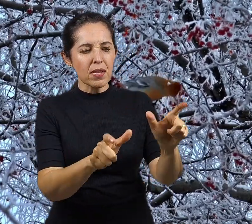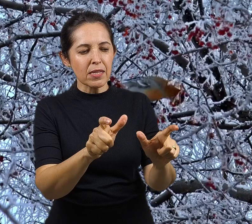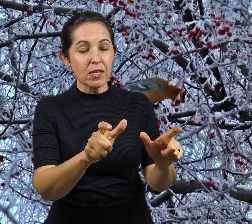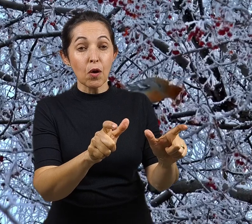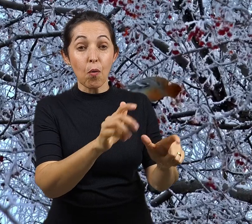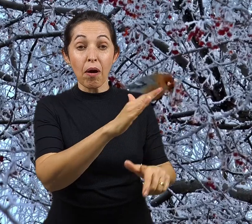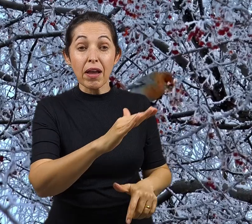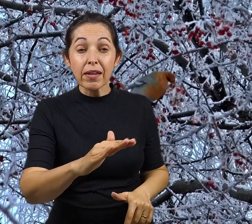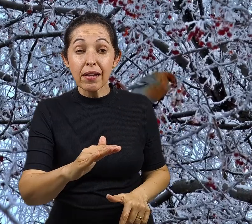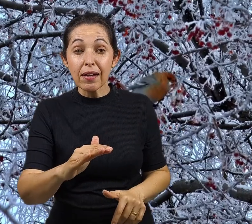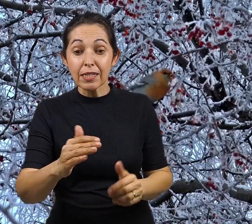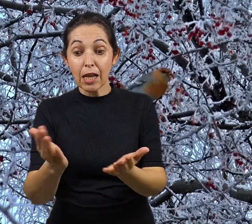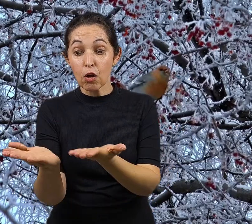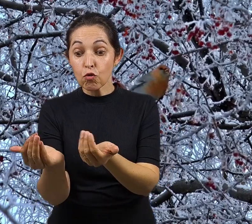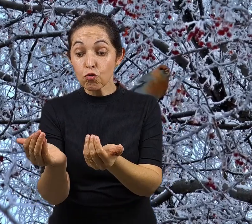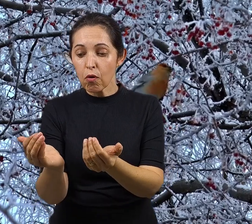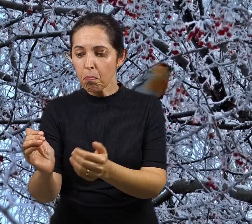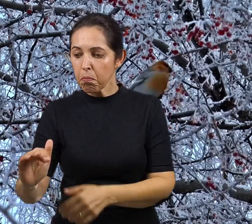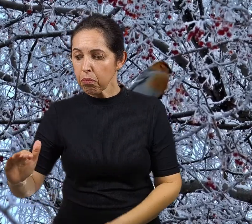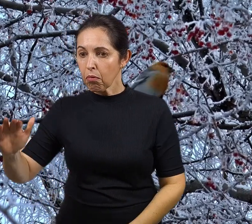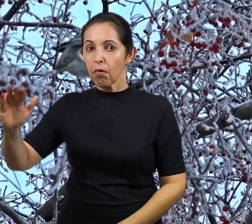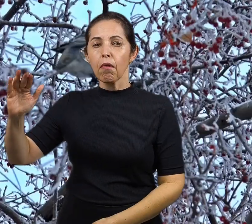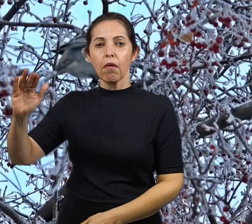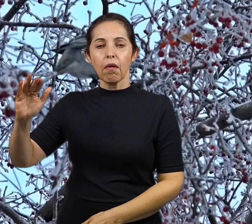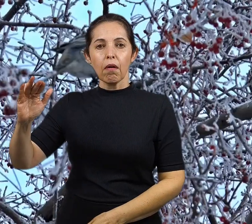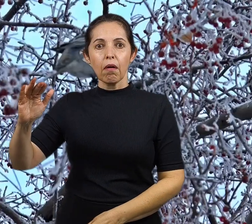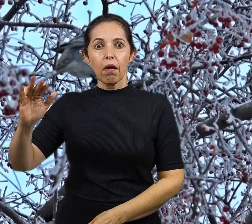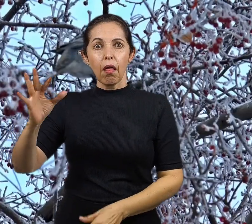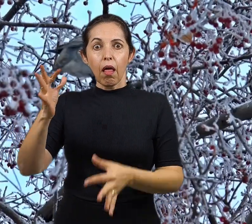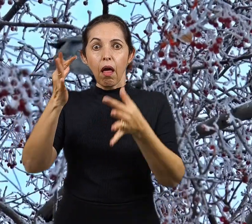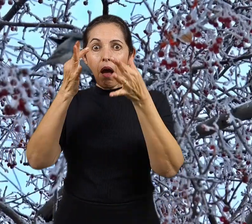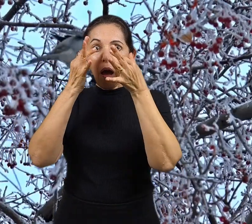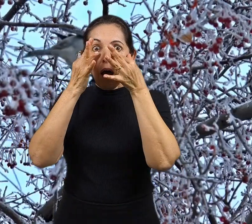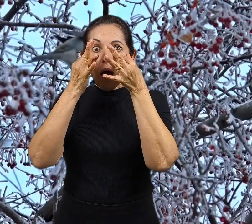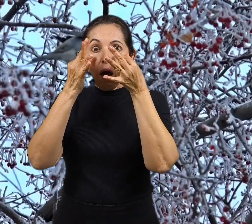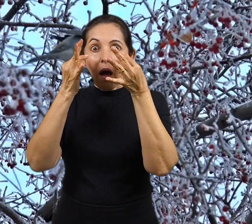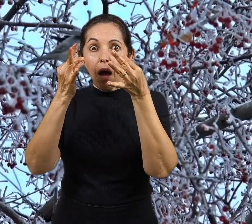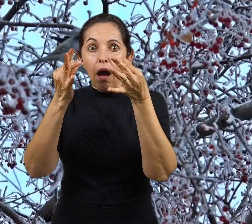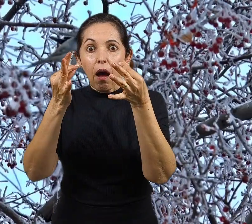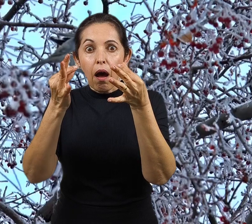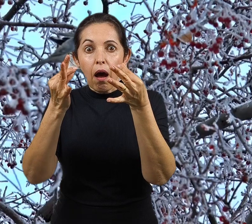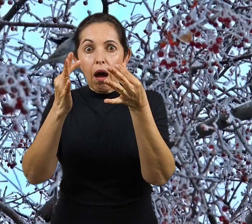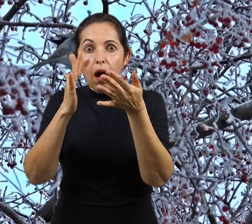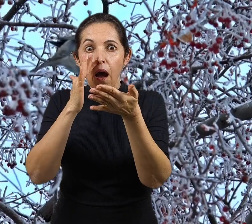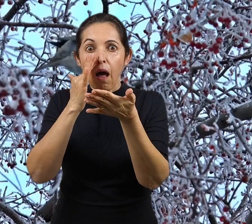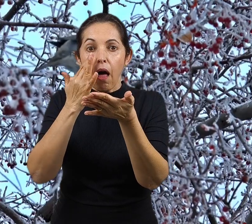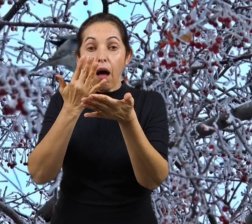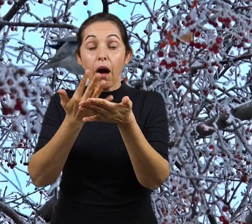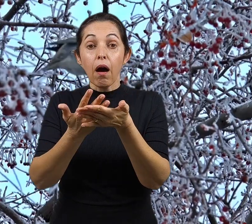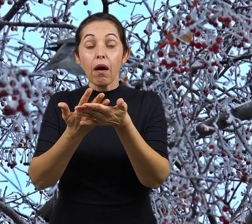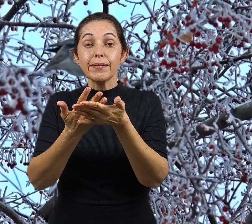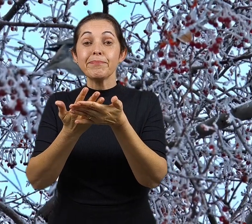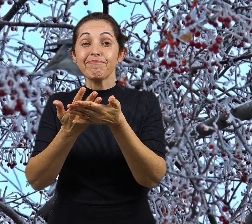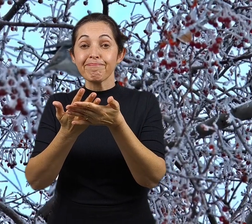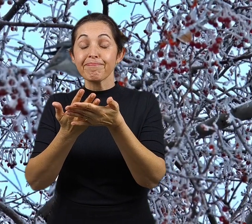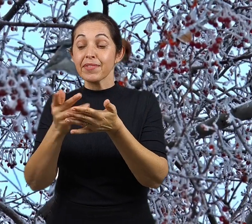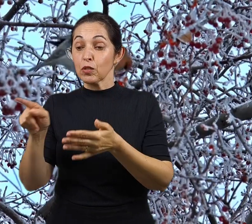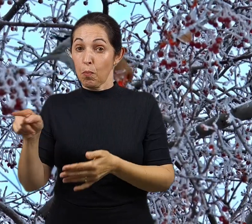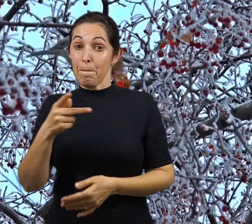revelação. Aí o pastor olhou para mim e disse assim: pois é, às vezes nós temos essa riqueza no mundo, né?